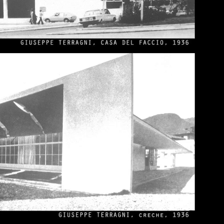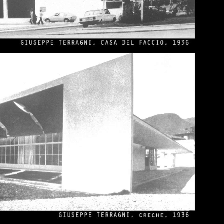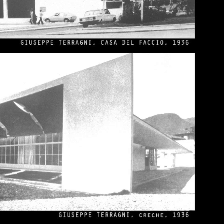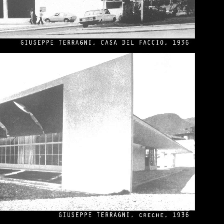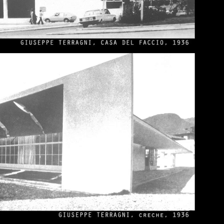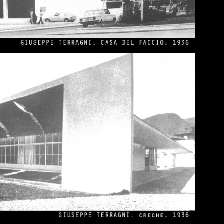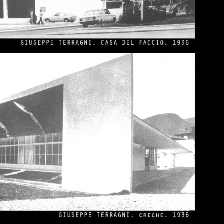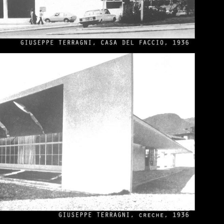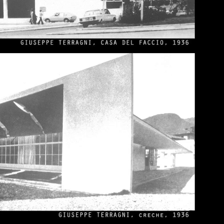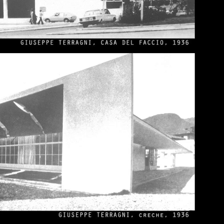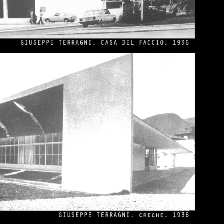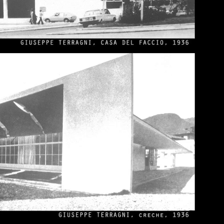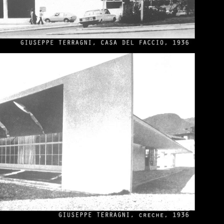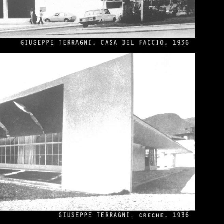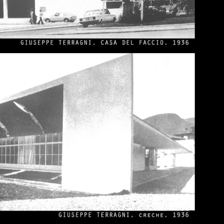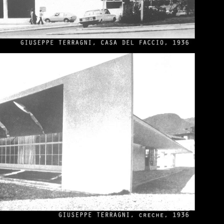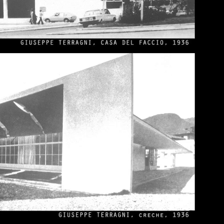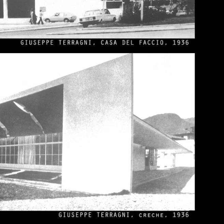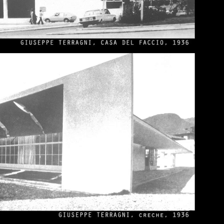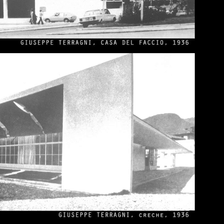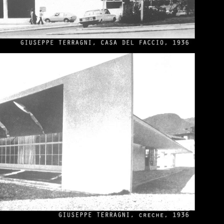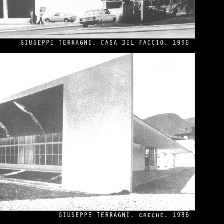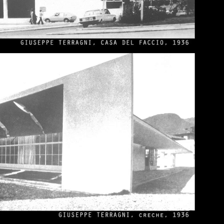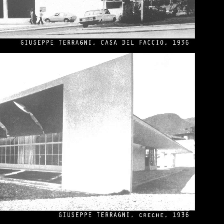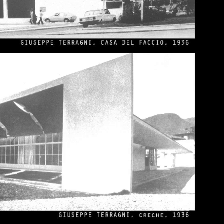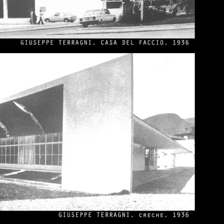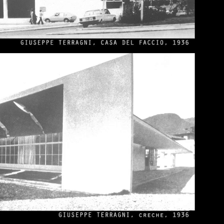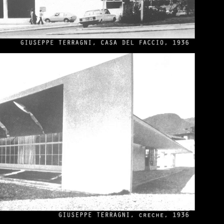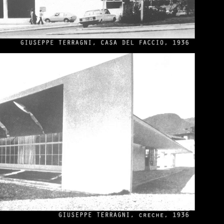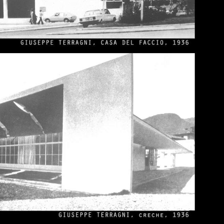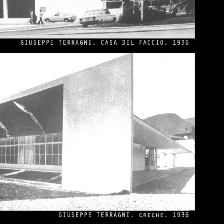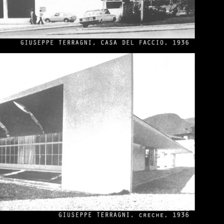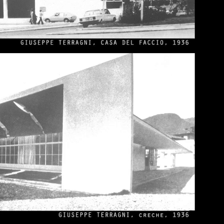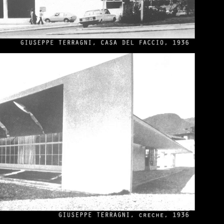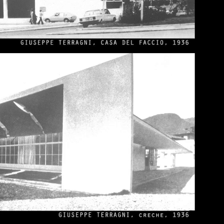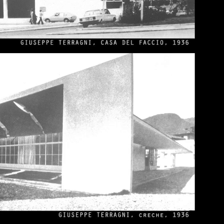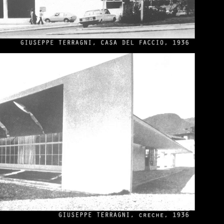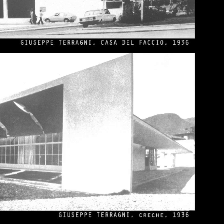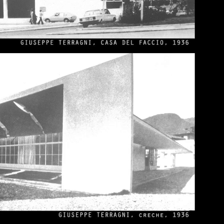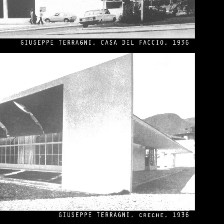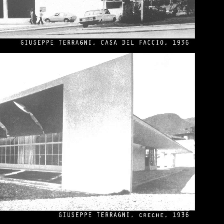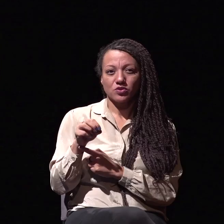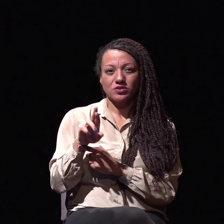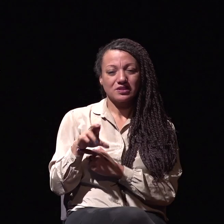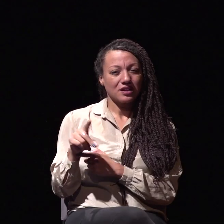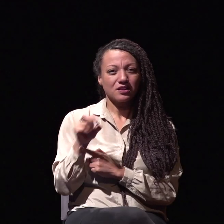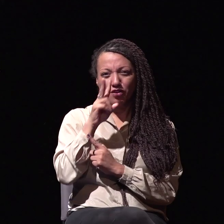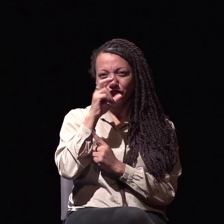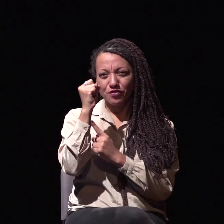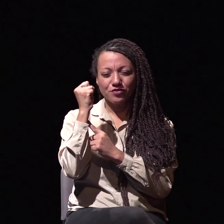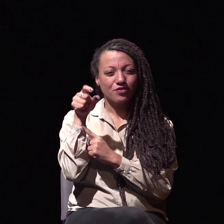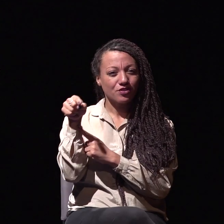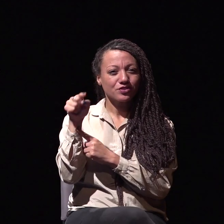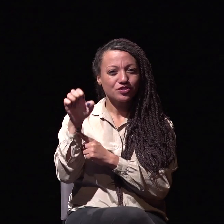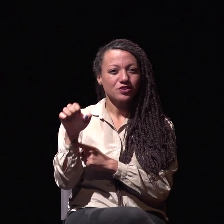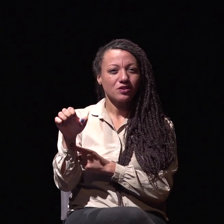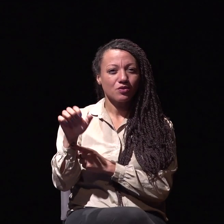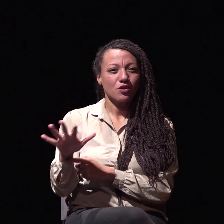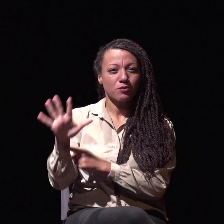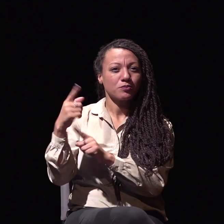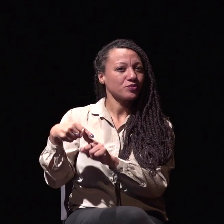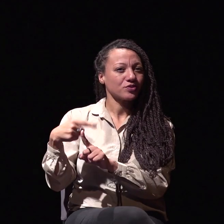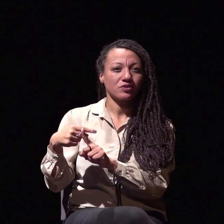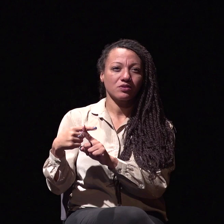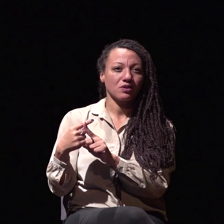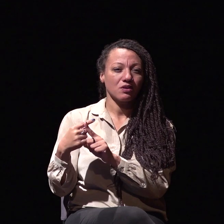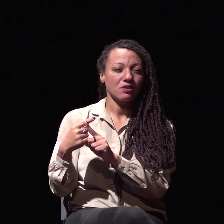Segunda Guerra Mundial. Neste período, a arte moderna se fortaleceu na Europa, pautada por uma vanguarda de oposição ao passado e